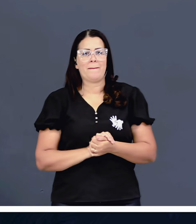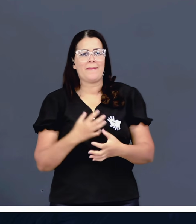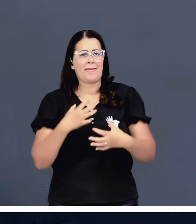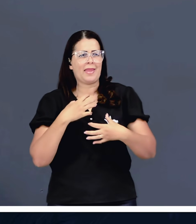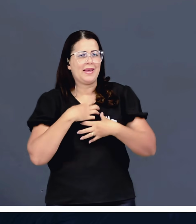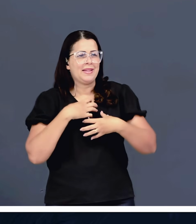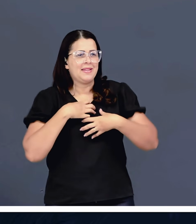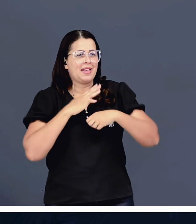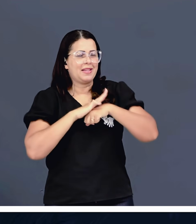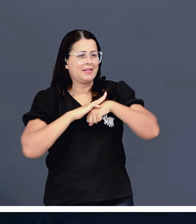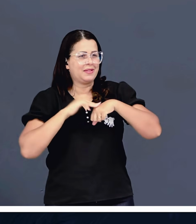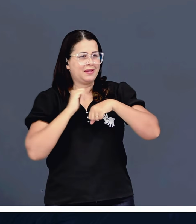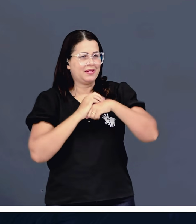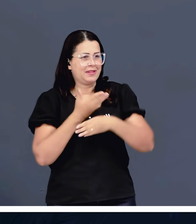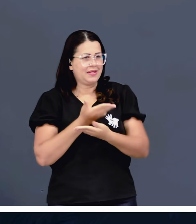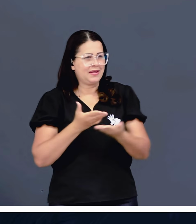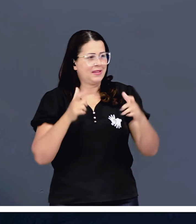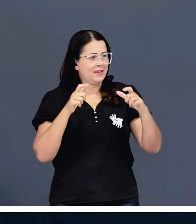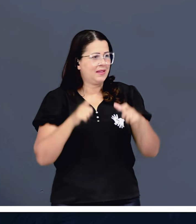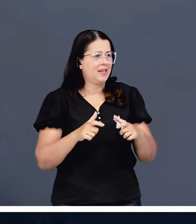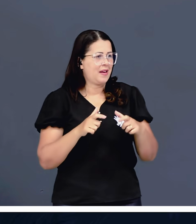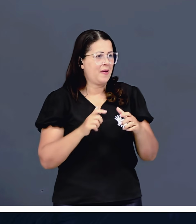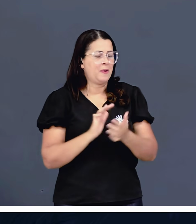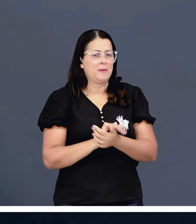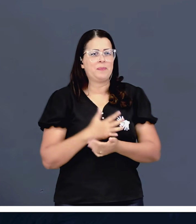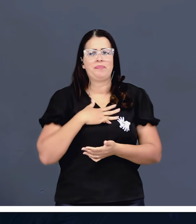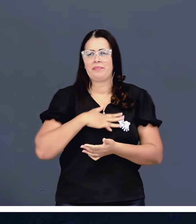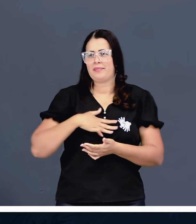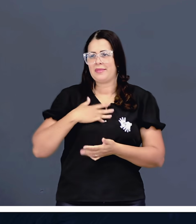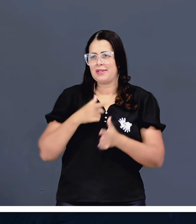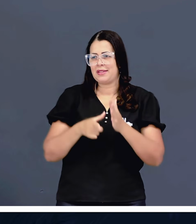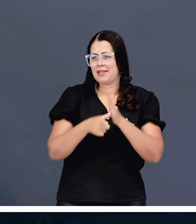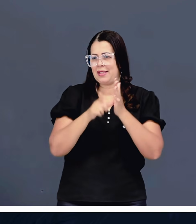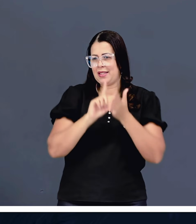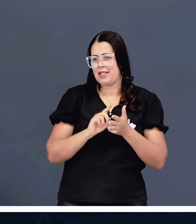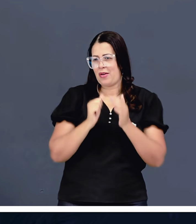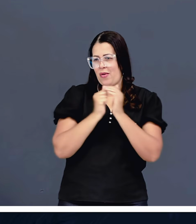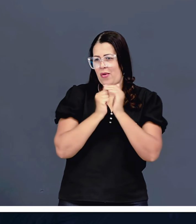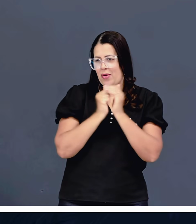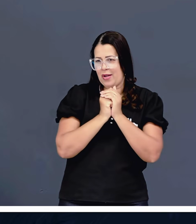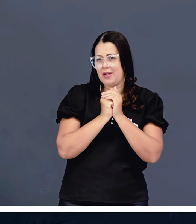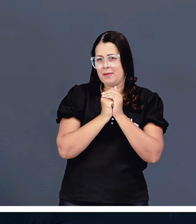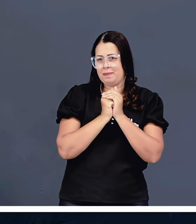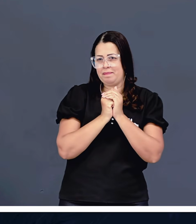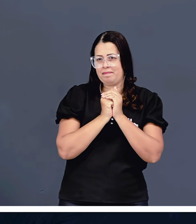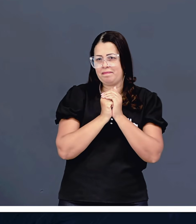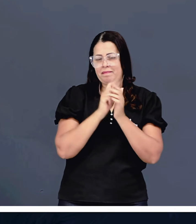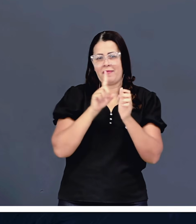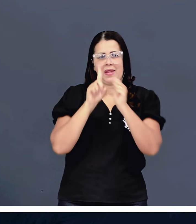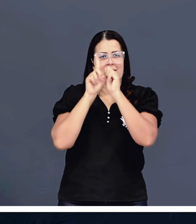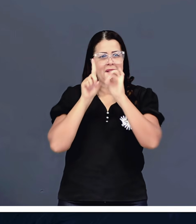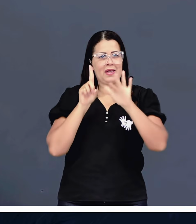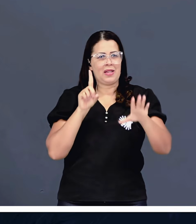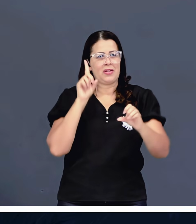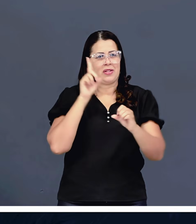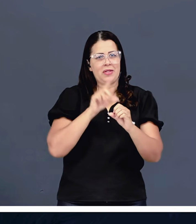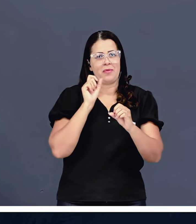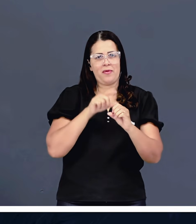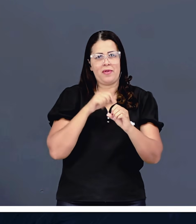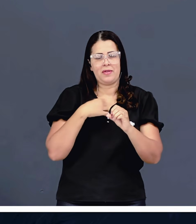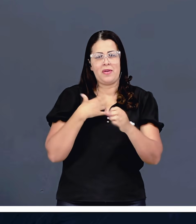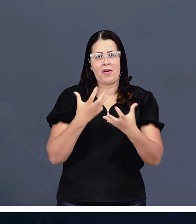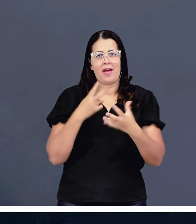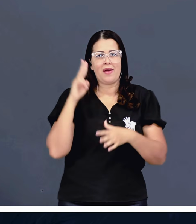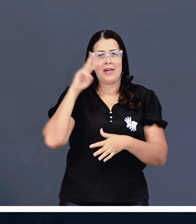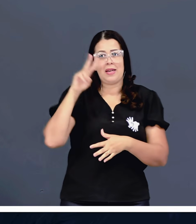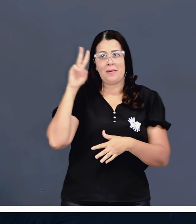Sinta-se acolhido aqui neste lugar. Amém? Queridos, antes de orarmos consagrando a Deus nossos dízimos e ofertas, eu